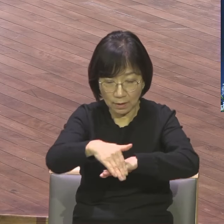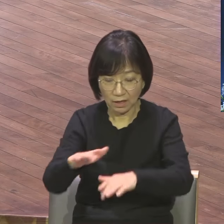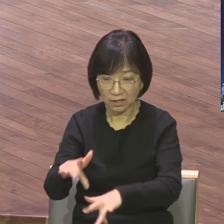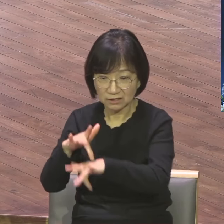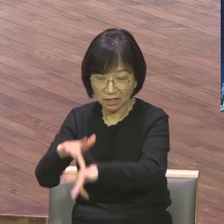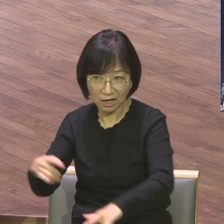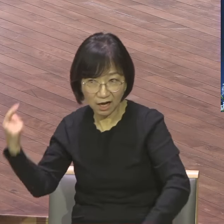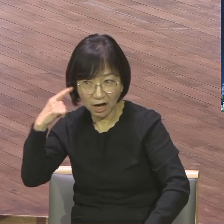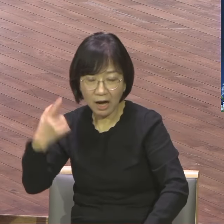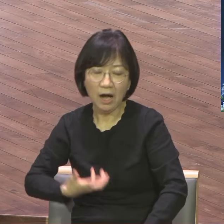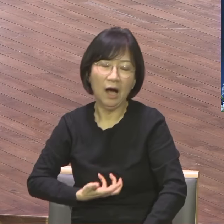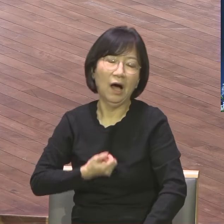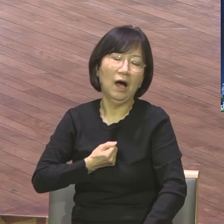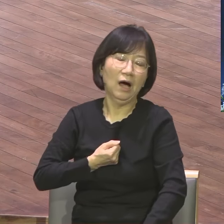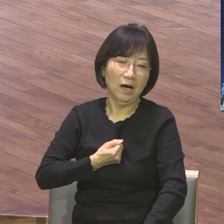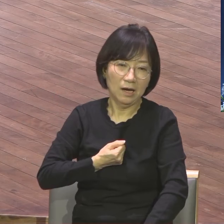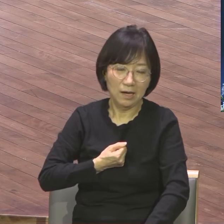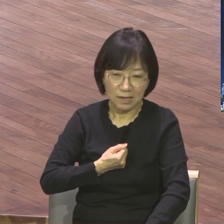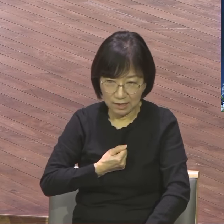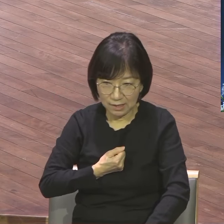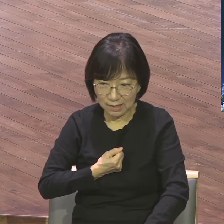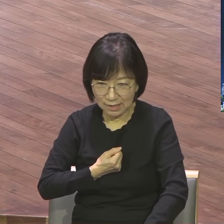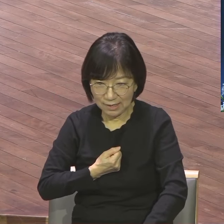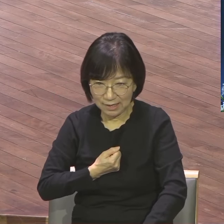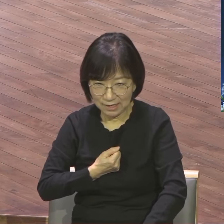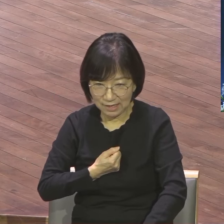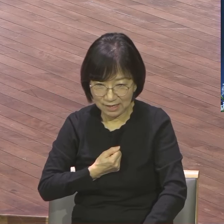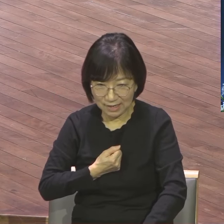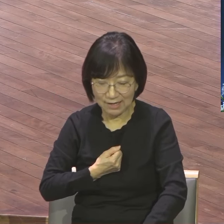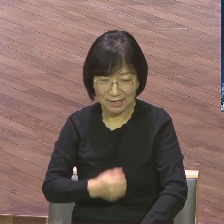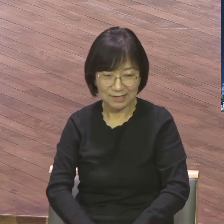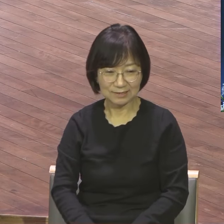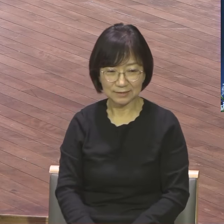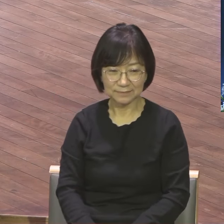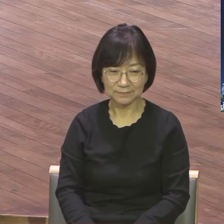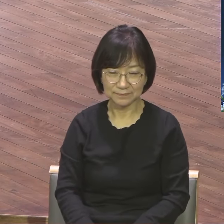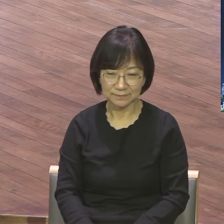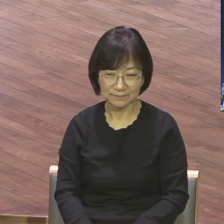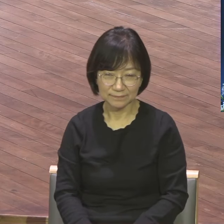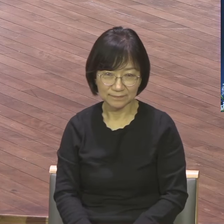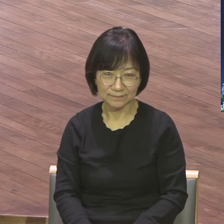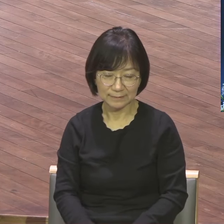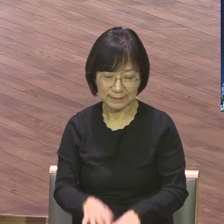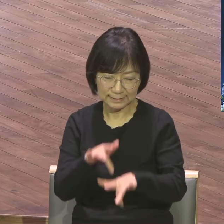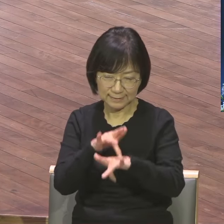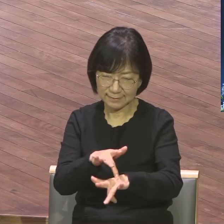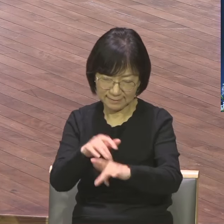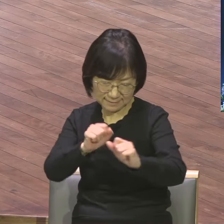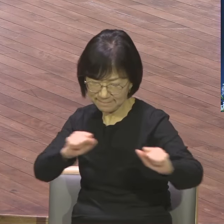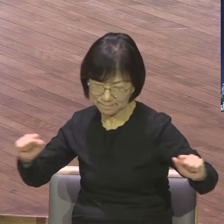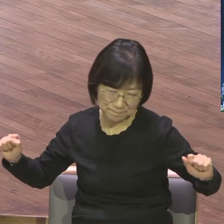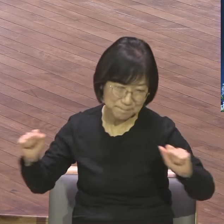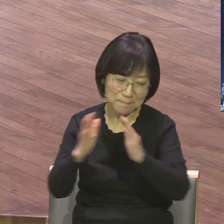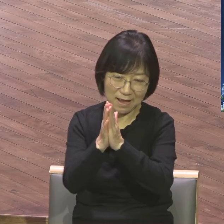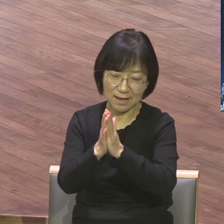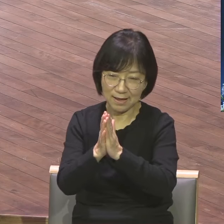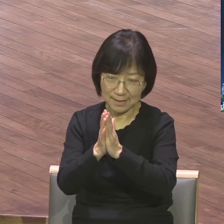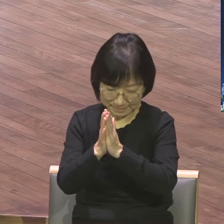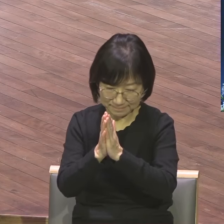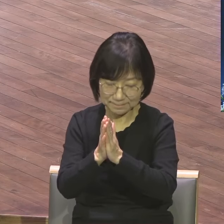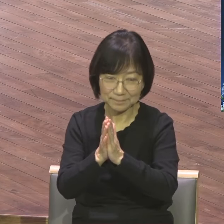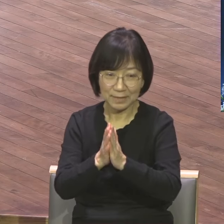전 세계에 전도하겠다는 사탄에게 선전포고하는 출정신. 얼마나 사탄의